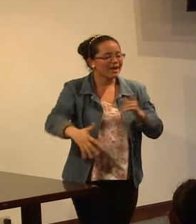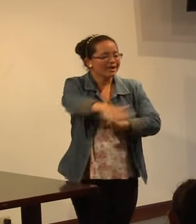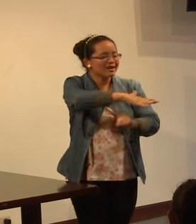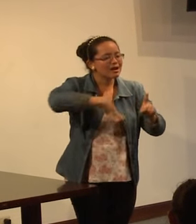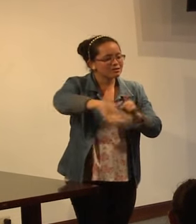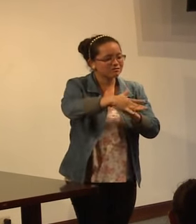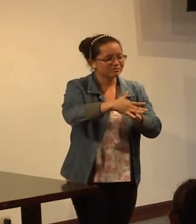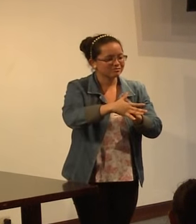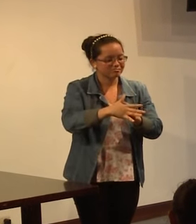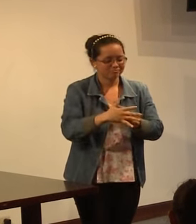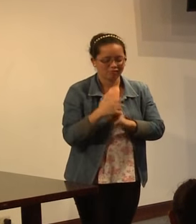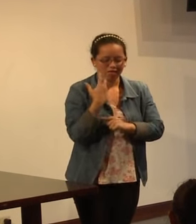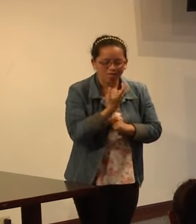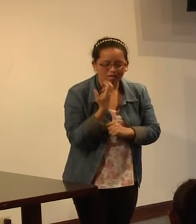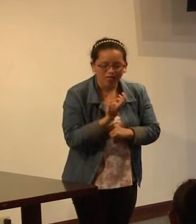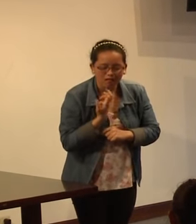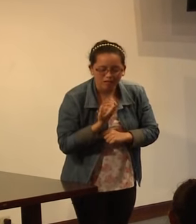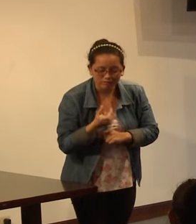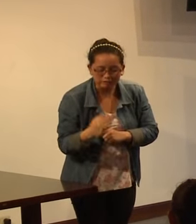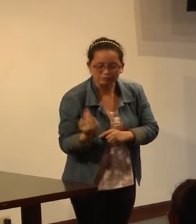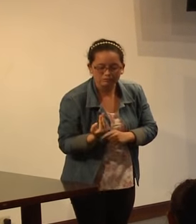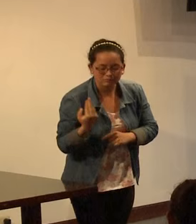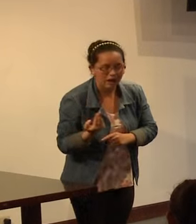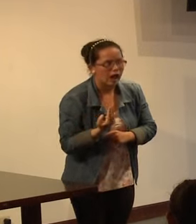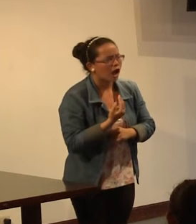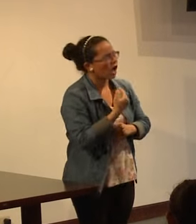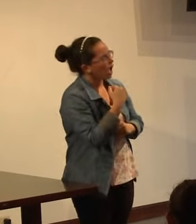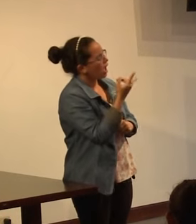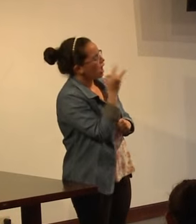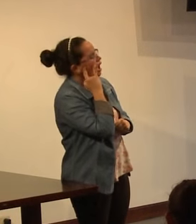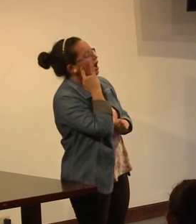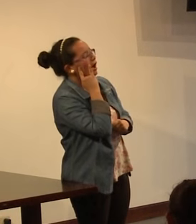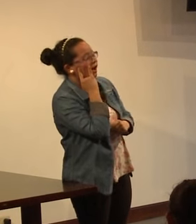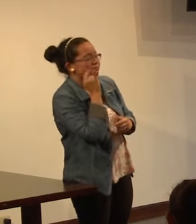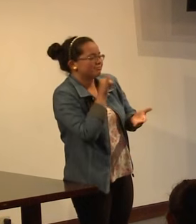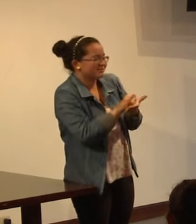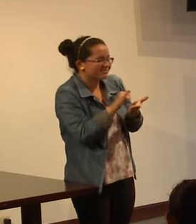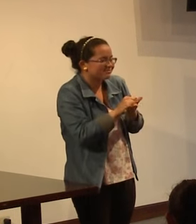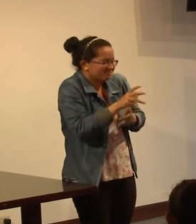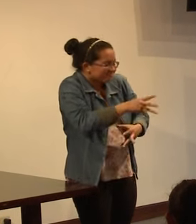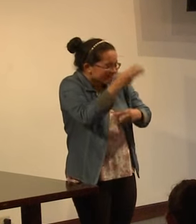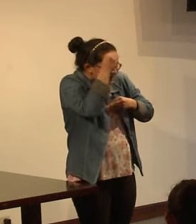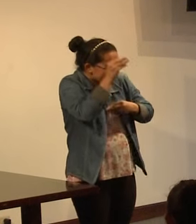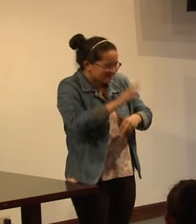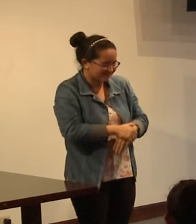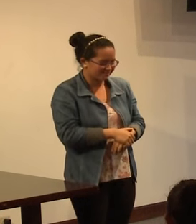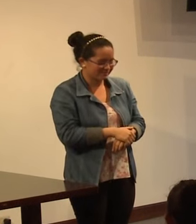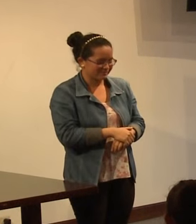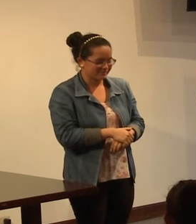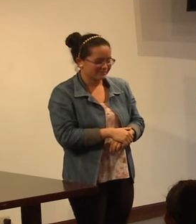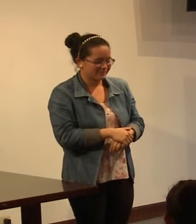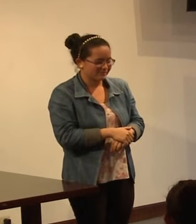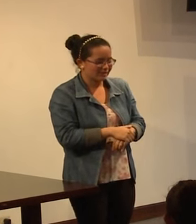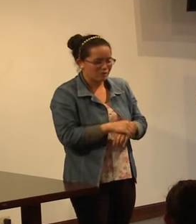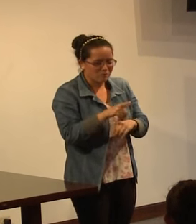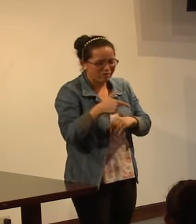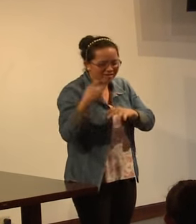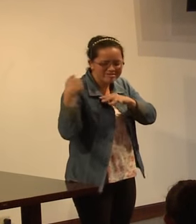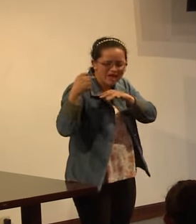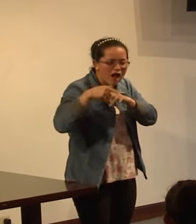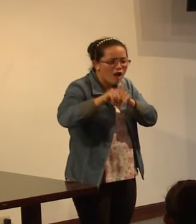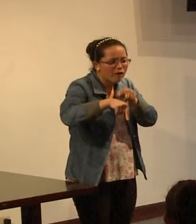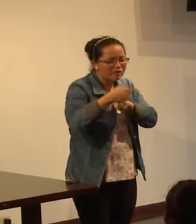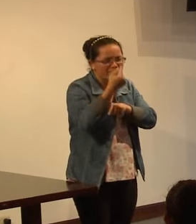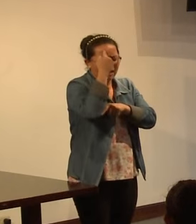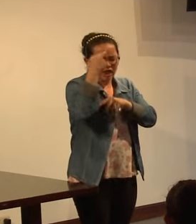estar sometido a una repetición y a un contexto en el que todos estamos jugando a lo mismo. Por eso fíjense que es muy tradicional esa idea de la